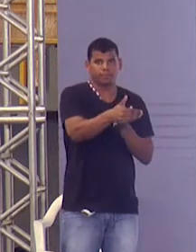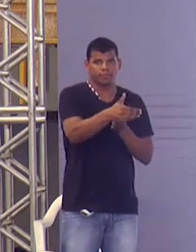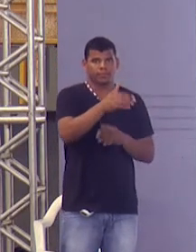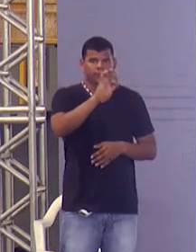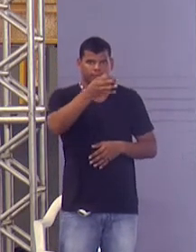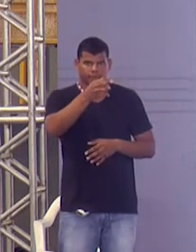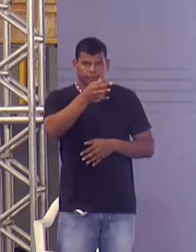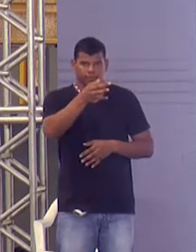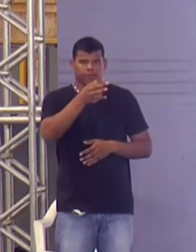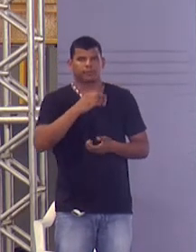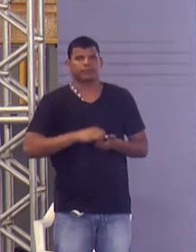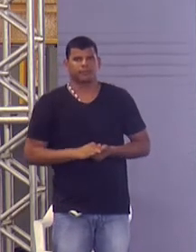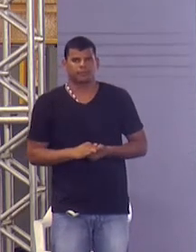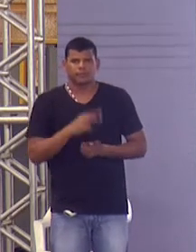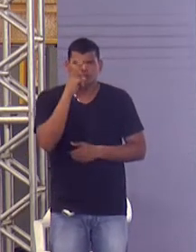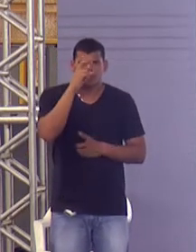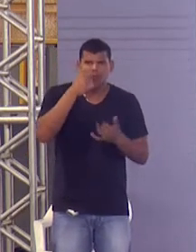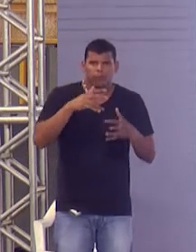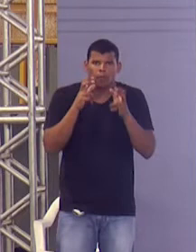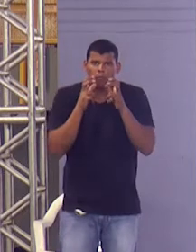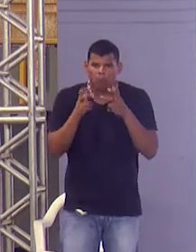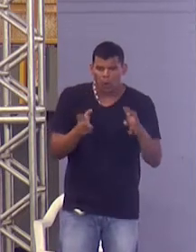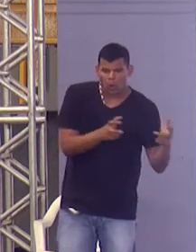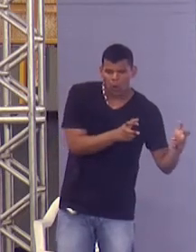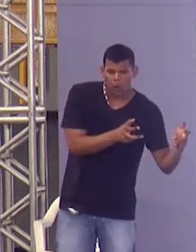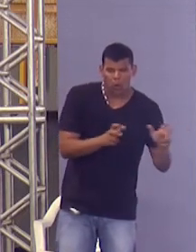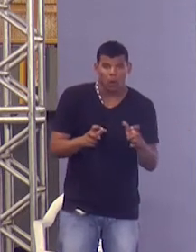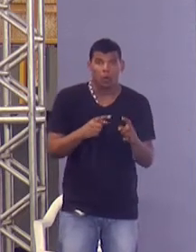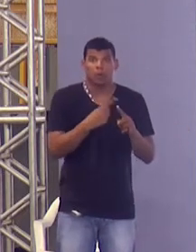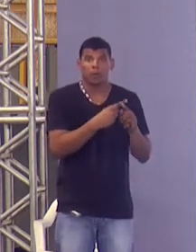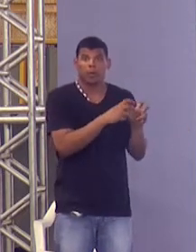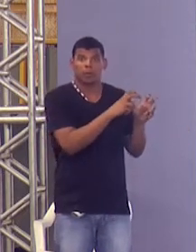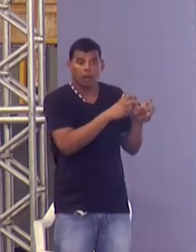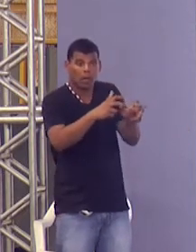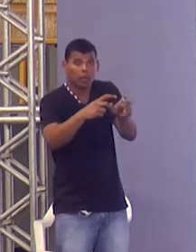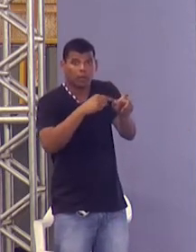veio, agora eu vou voltar. E como é que eu volto?